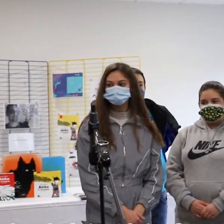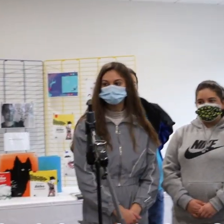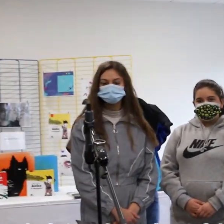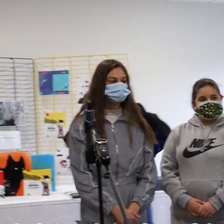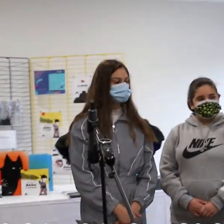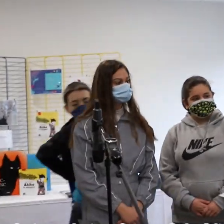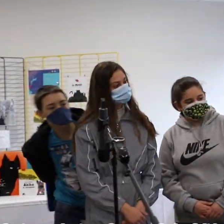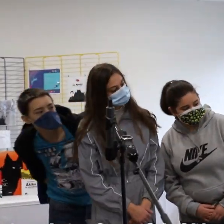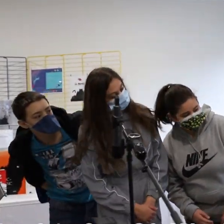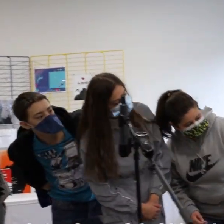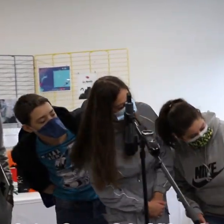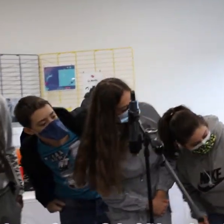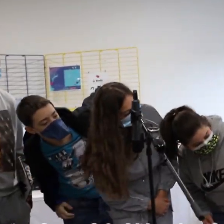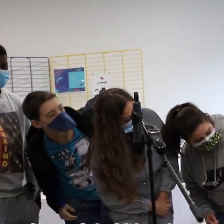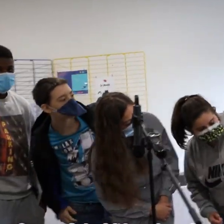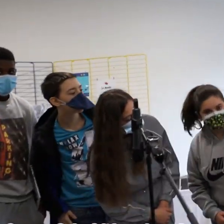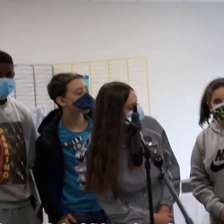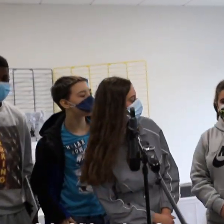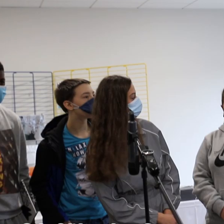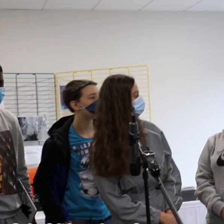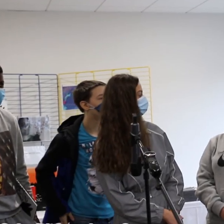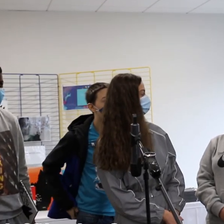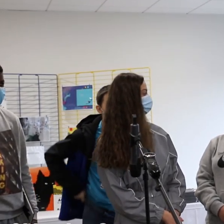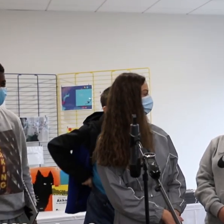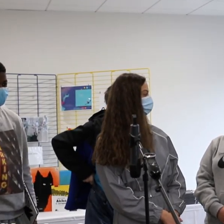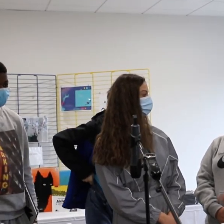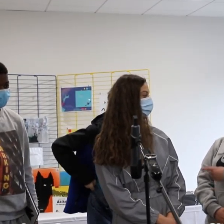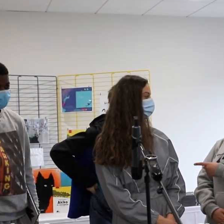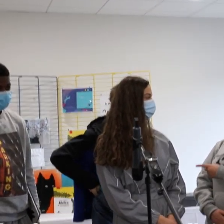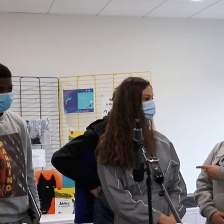laisser le temps de répondre. Oui, pardon. Excusez-moi.